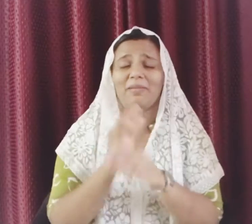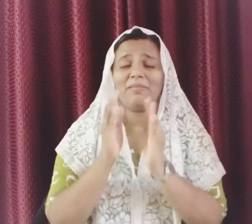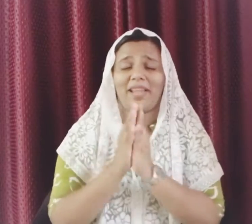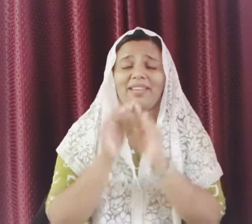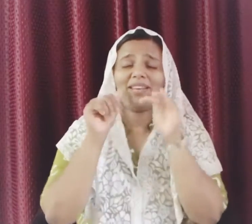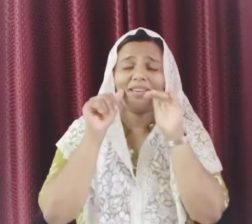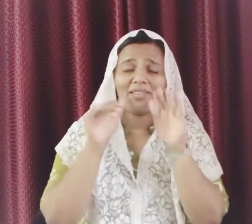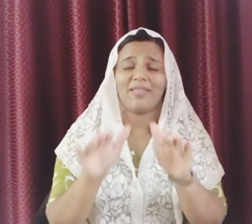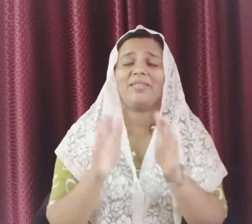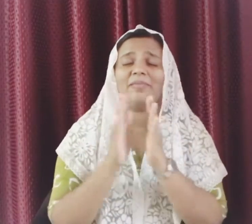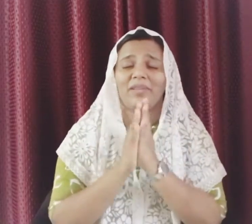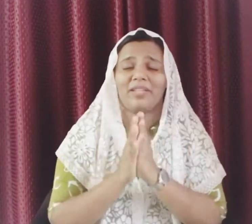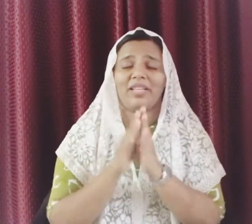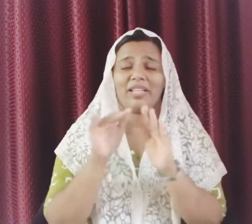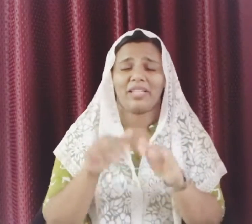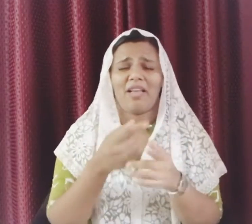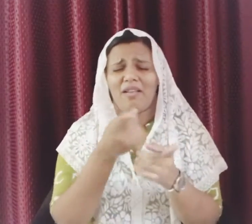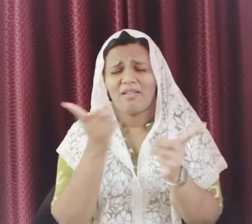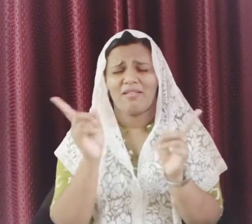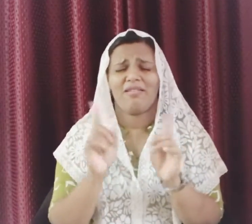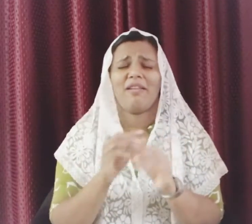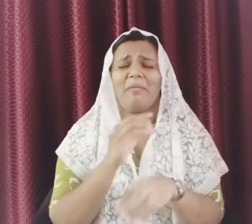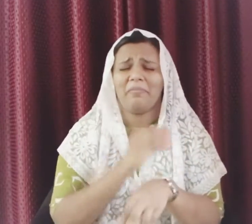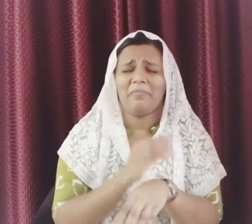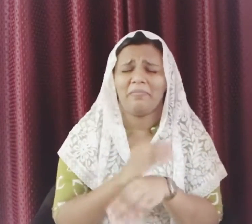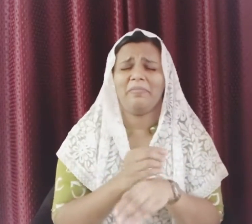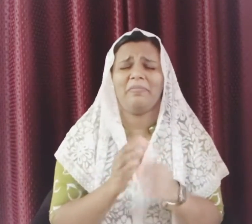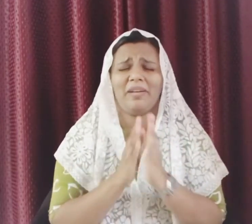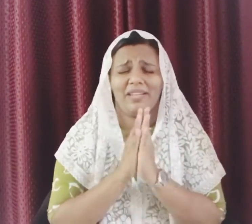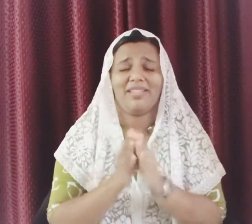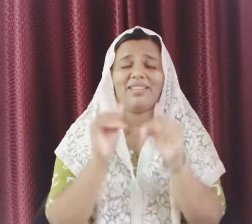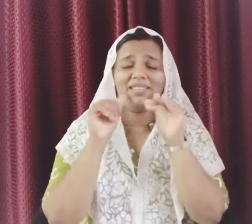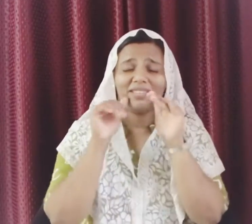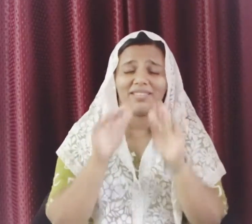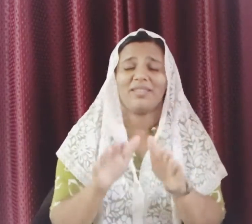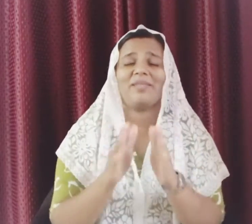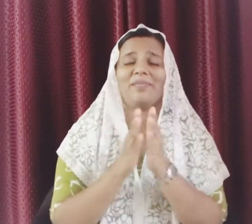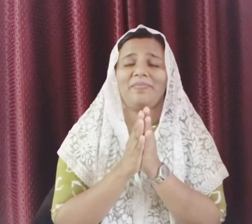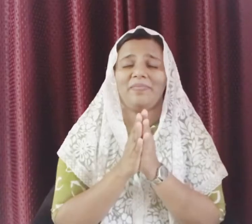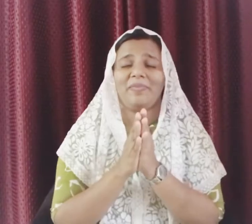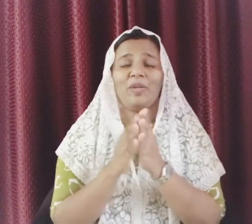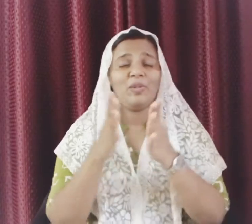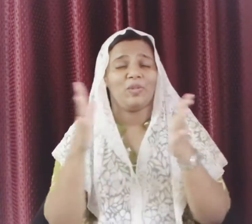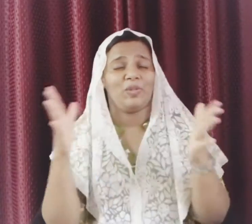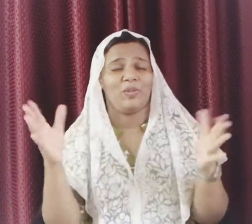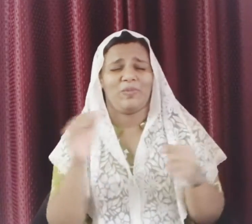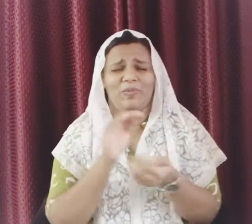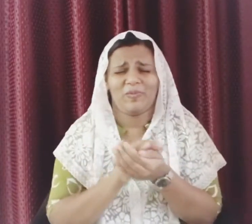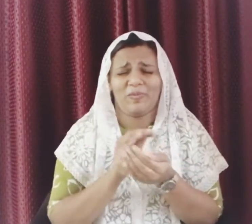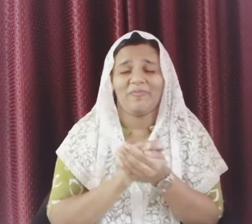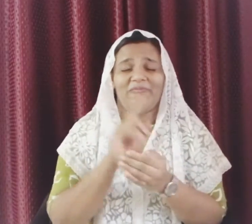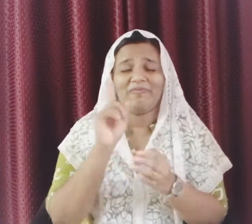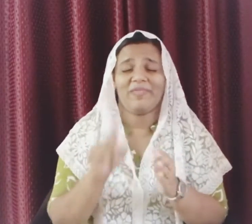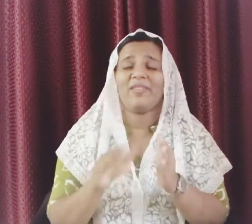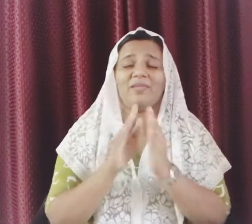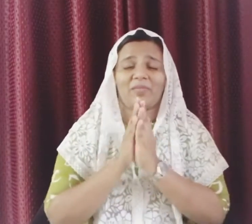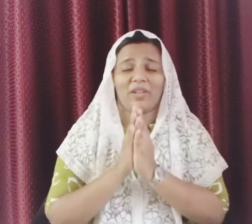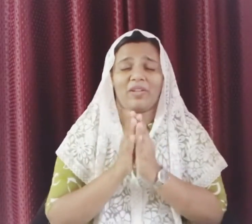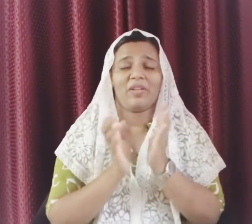സഭായോഗങ്ങളെ ഞങ്ങൾ അനുഗ്രഹിച്ചു പ്രാർത്ഥിക്കുന്നു. ഇന്നത്തെ കൂടിവരവുകളെ ഒക്കെയും ഞങ്ങൾ അങ്ങയുടെ കരങ്ങളിൽ ഏൽപ്പിച്ചു പ്രാർത്ഥിക്കുന്നു. കർത്താവിന് വലിയ സംരക്ഷണം എല്ലായിടത്തും ഉണ്ടാകണമേ. കർത്താവിൻ്റെ